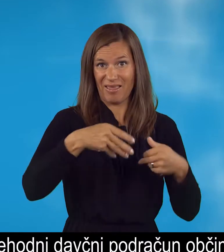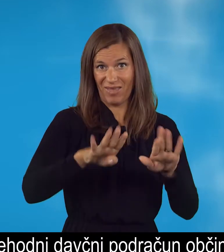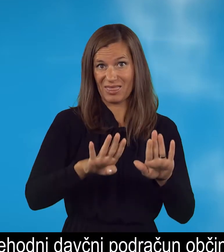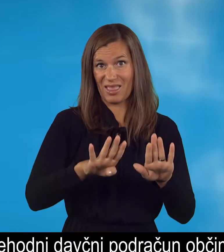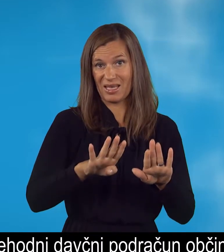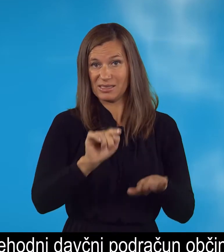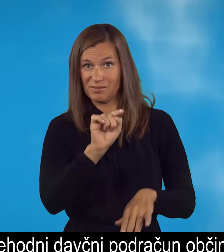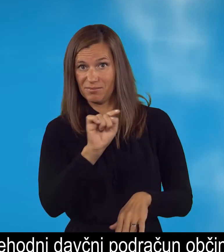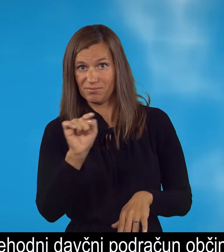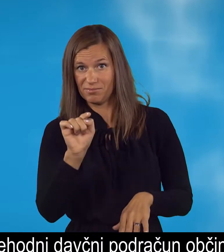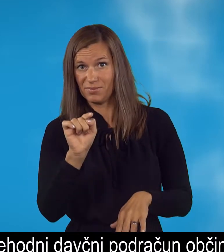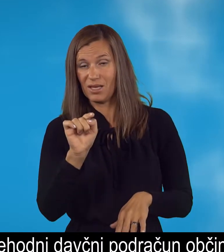SI19, presledek